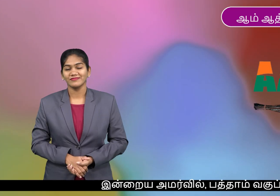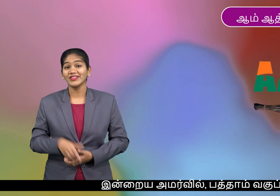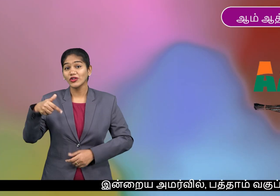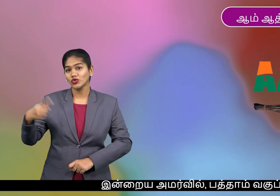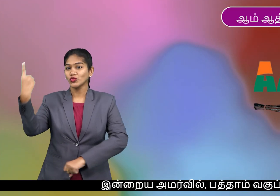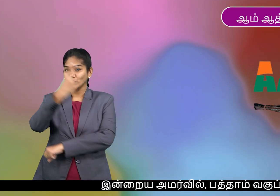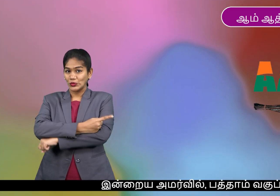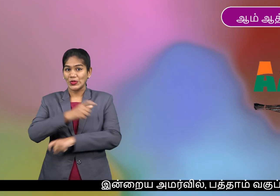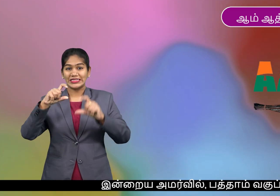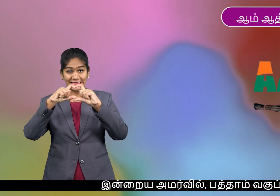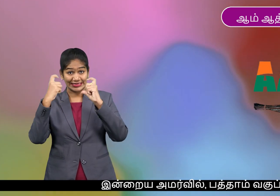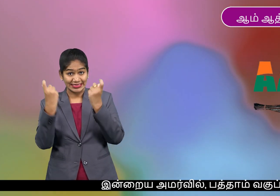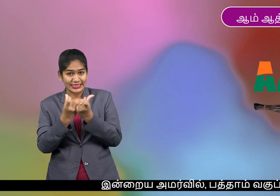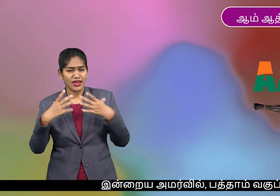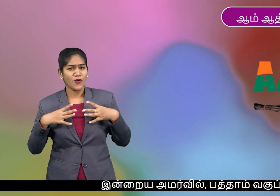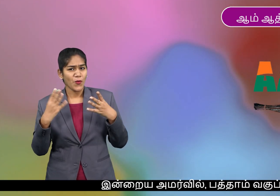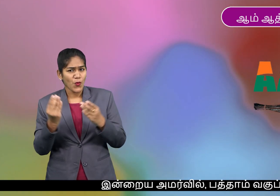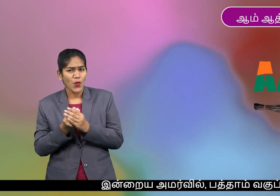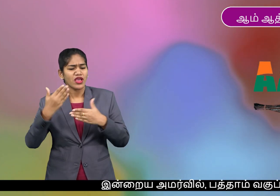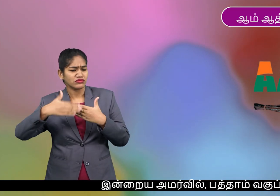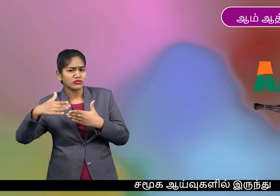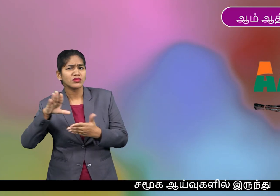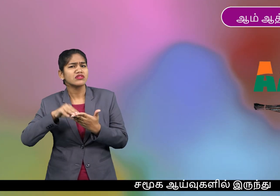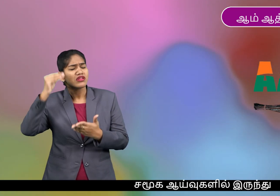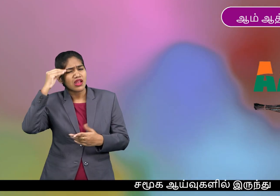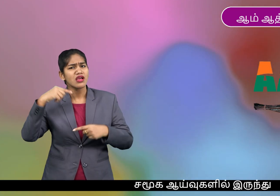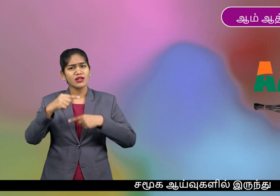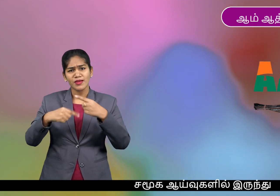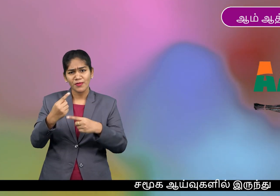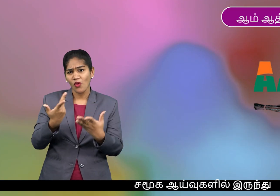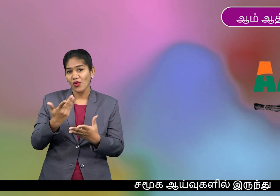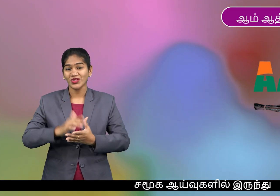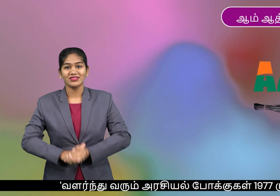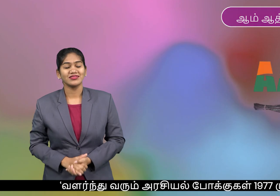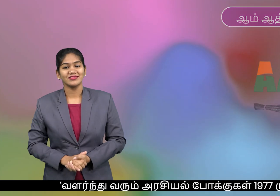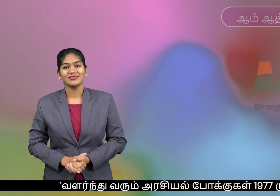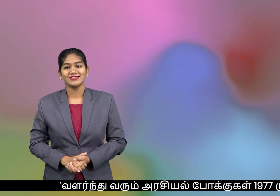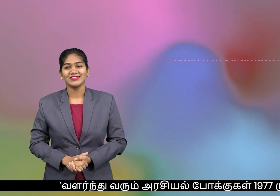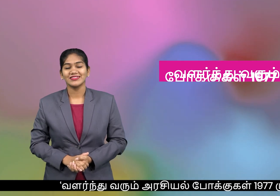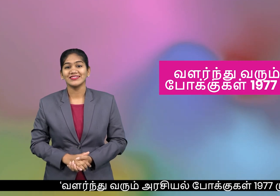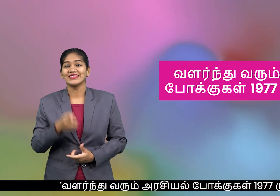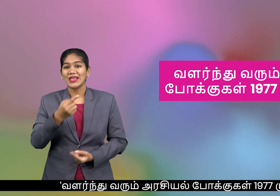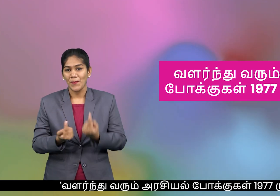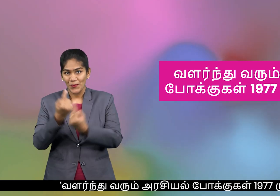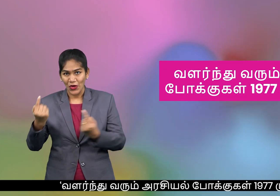இன்றைய அமர்வில் 10ஆம் வகுப்பு சமூகவியலிலிருந்து வளர்ந்து வரும் அரசியல் போக்குகள்